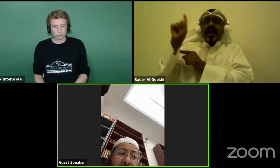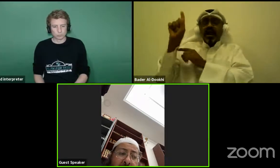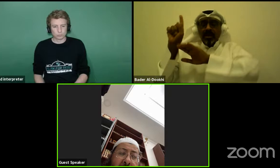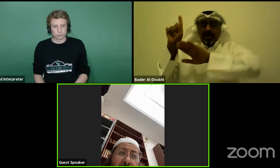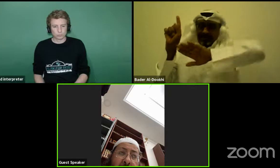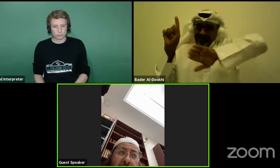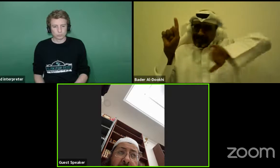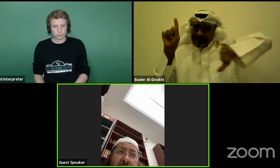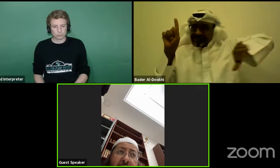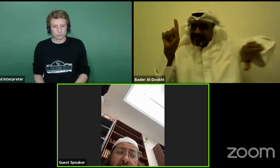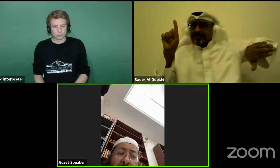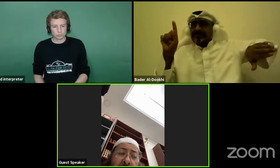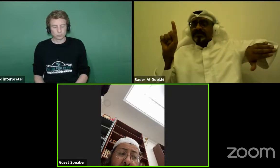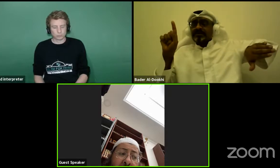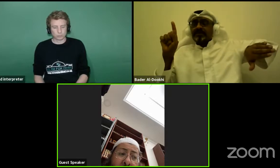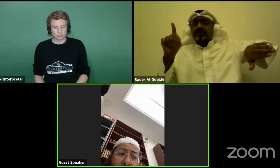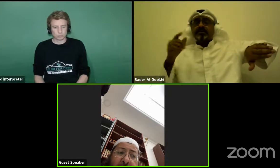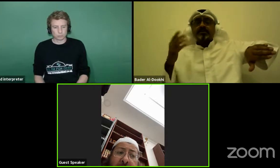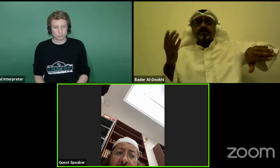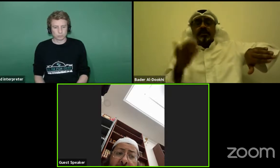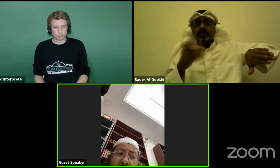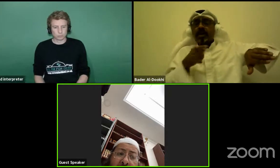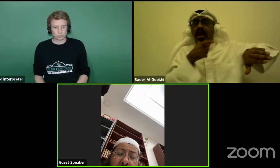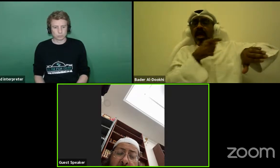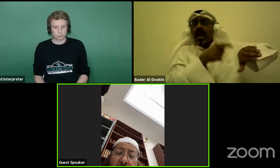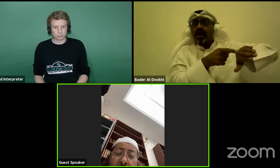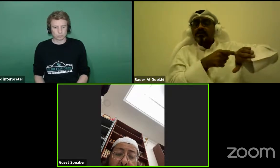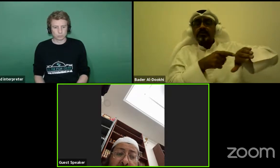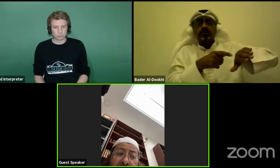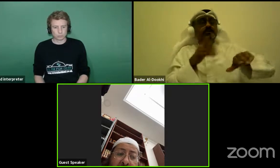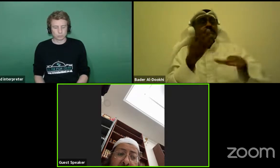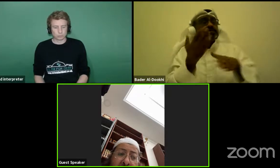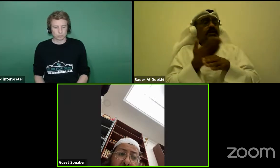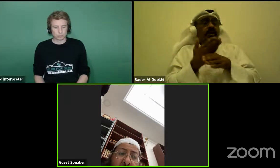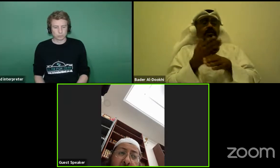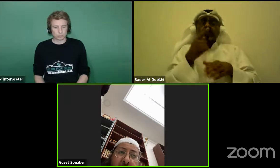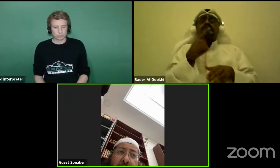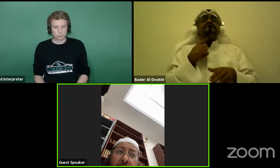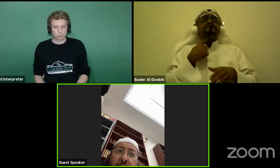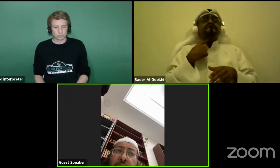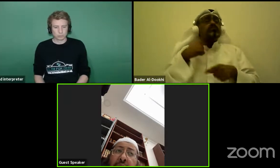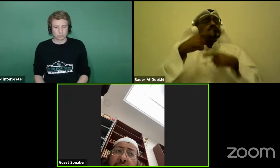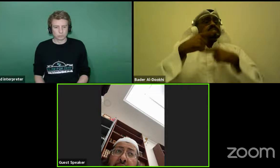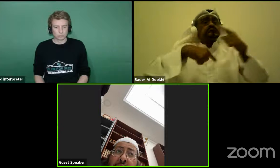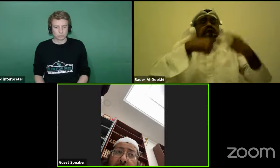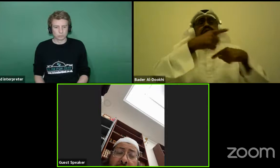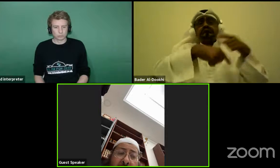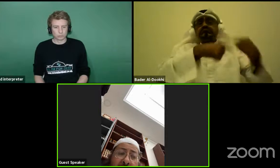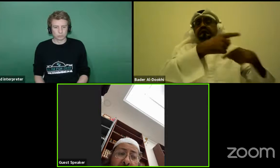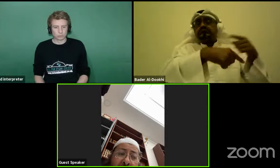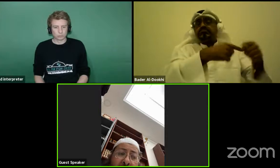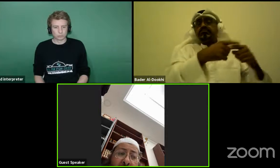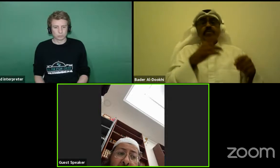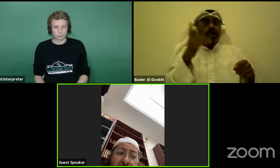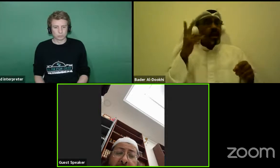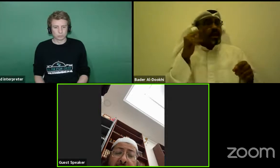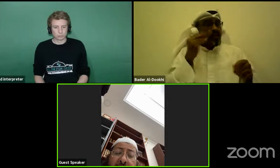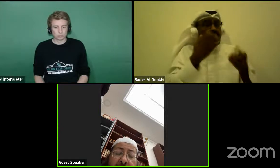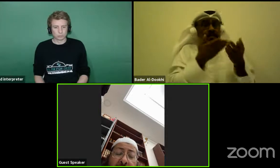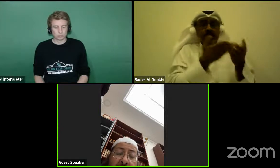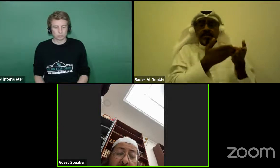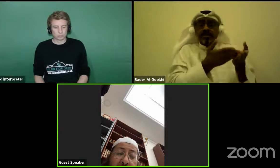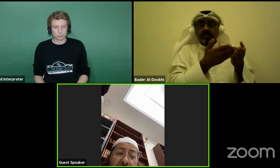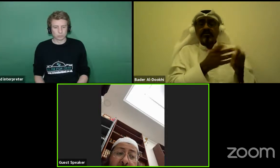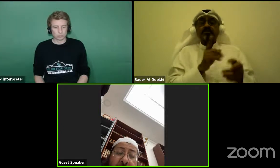الأشياء، وهي أشياء قد جبل على محبتها وأنه محتاج إليها،